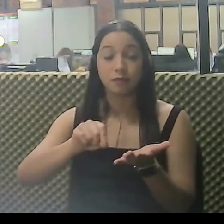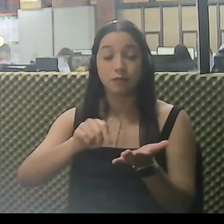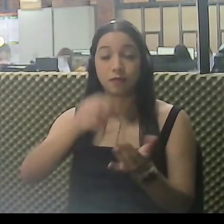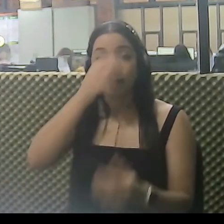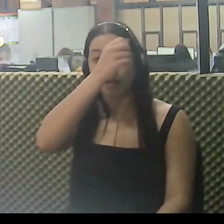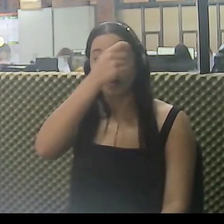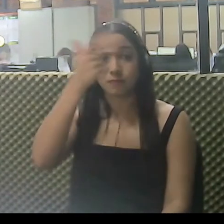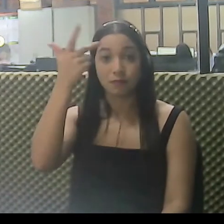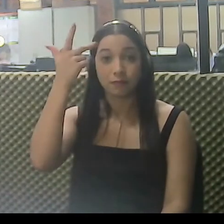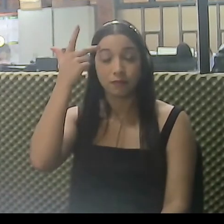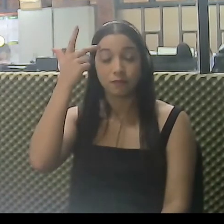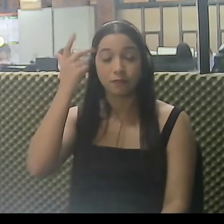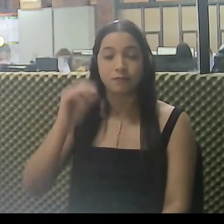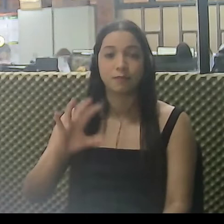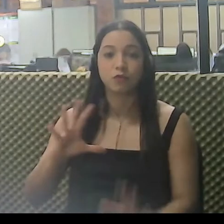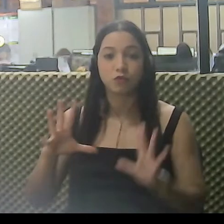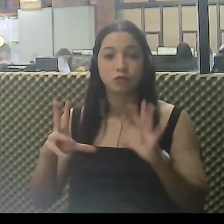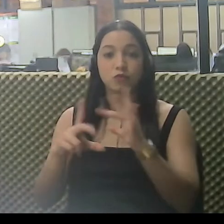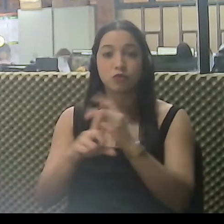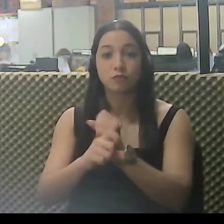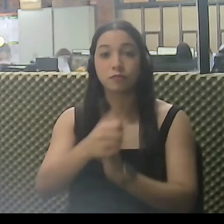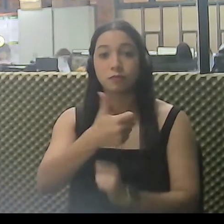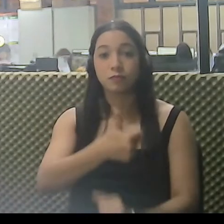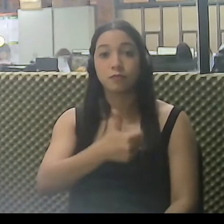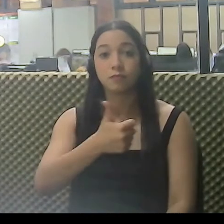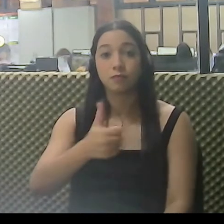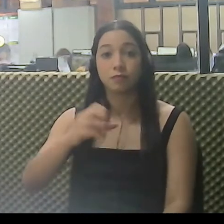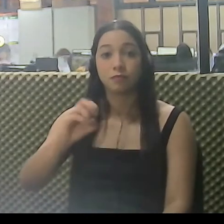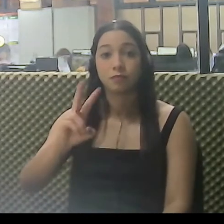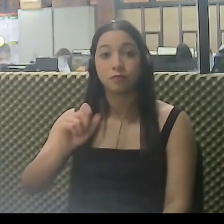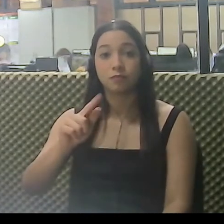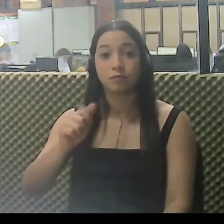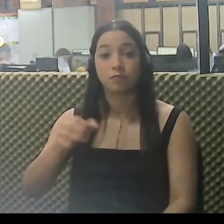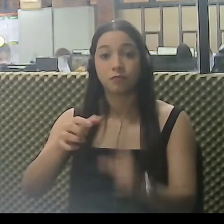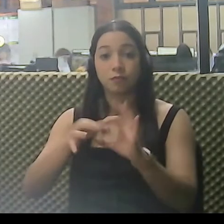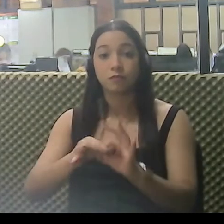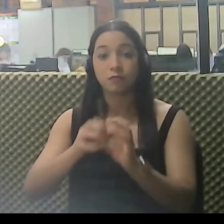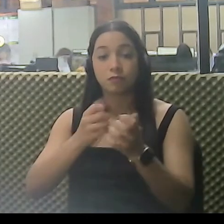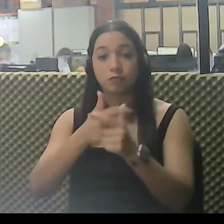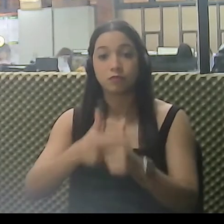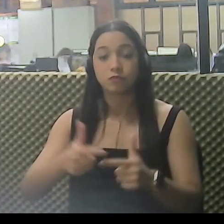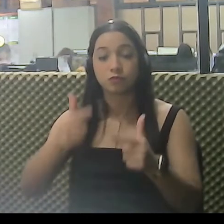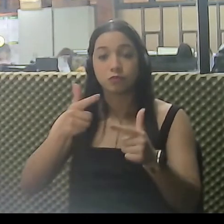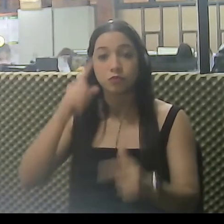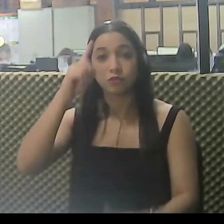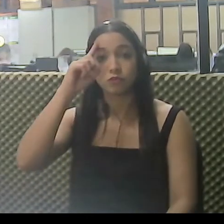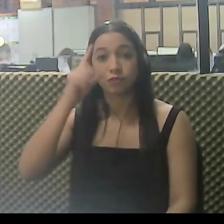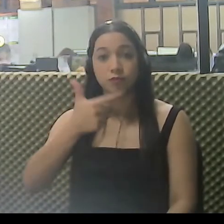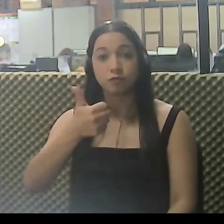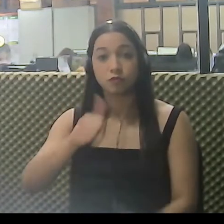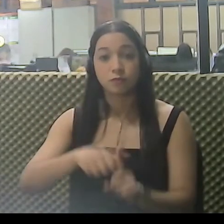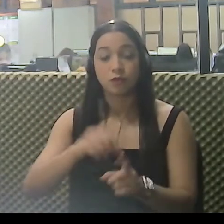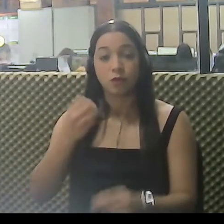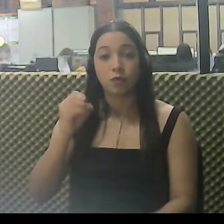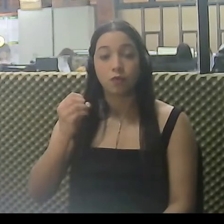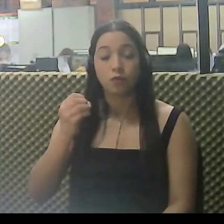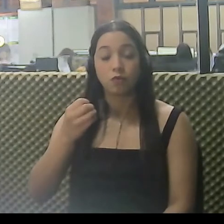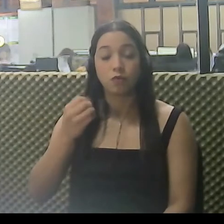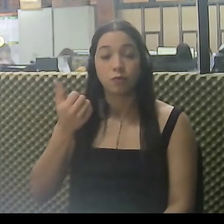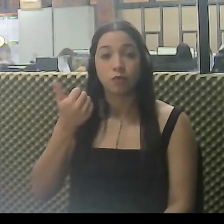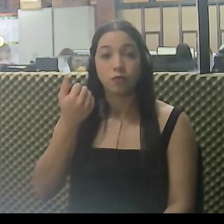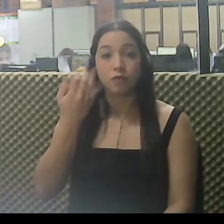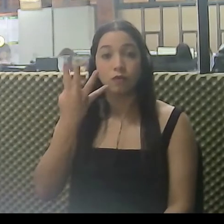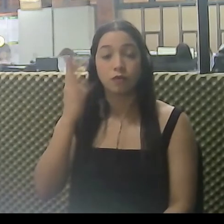à Prefeitura. Ao todo, serão 110 vagas sorteadas no próximo dia 21 de outubro, às 2 horas da tarde,